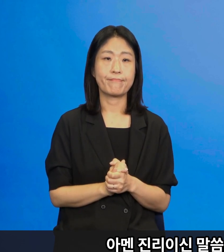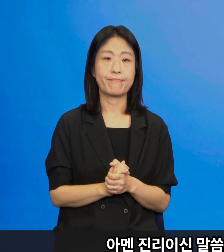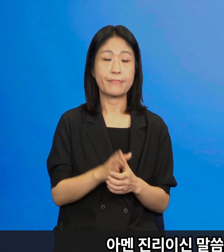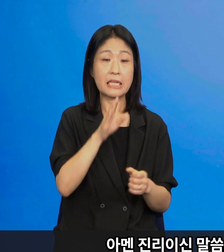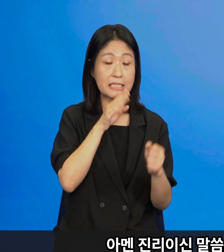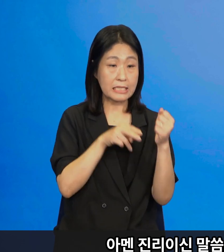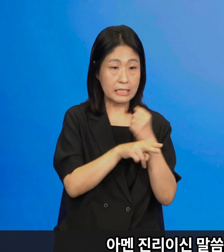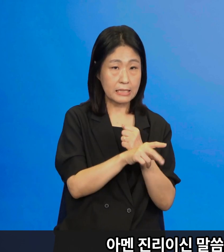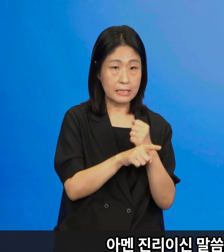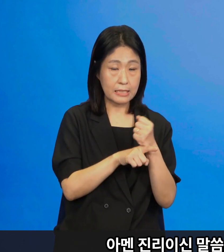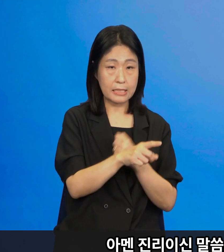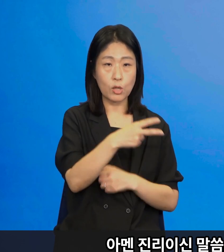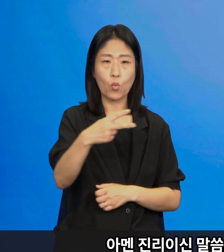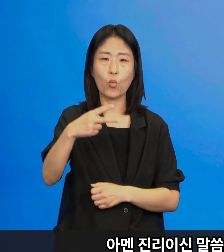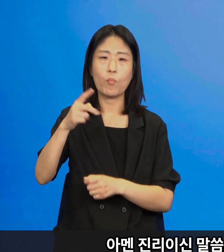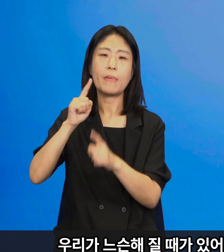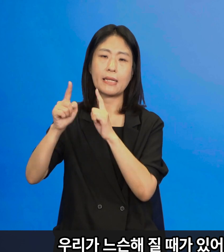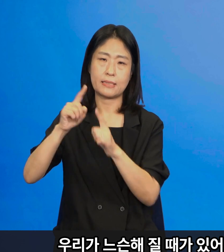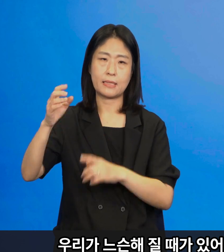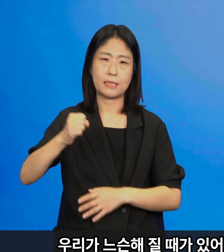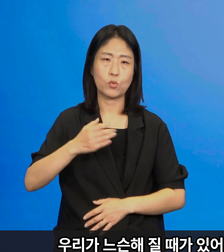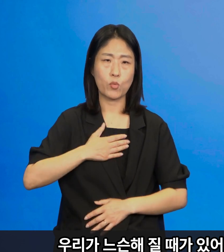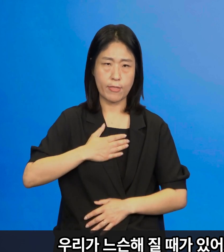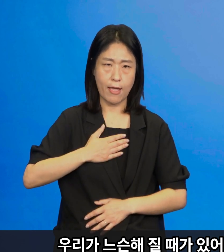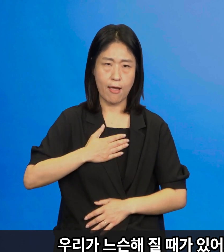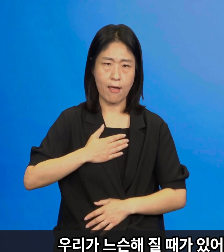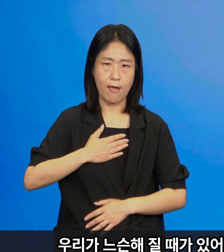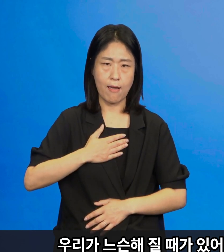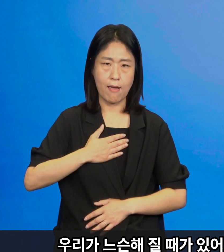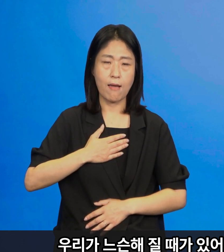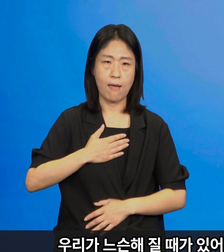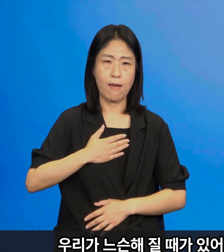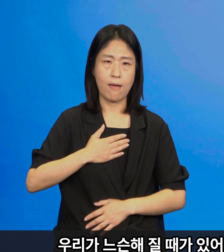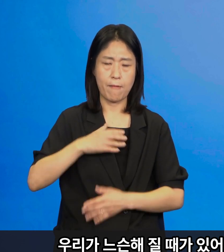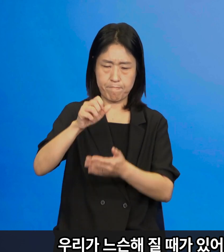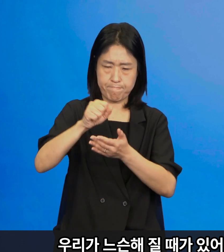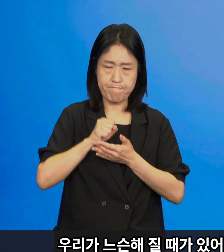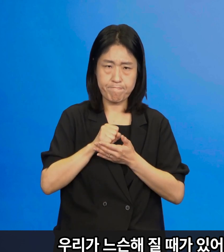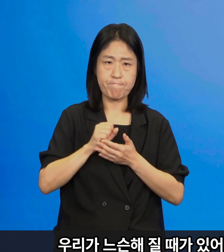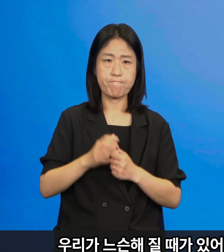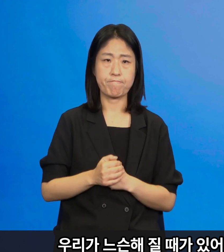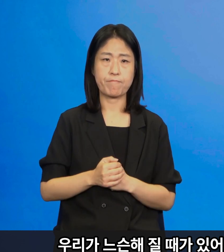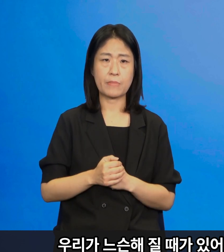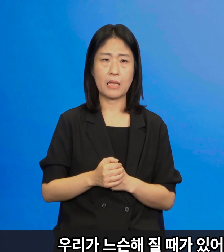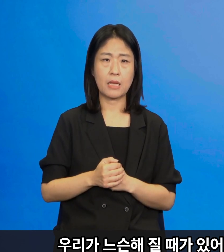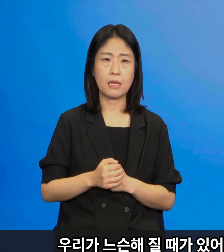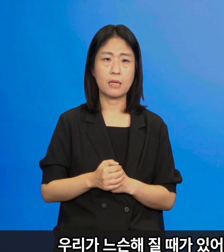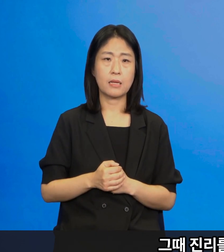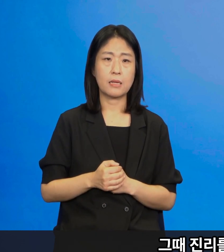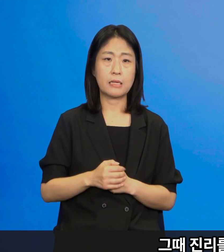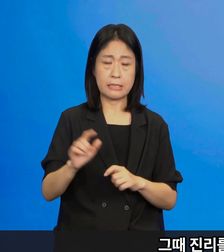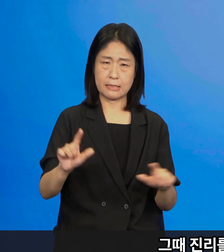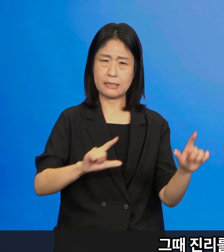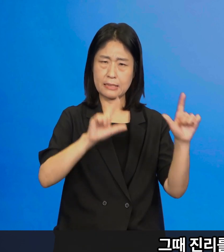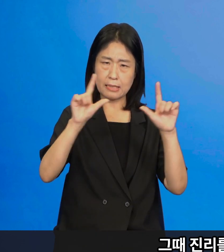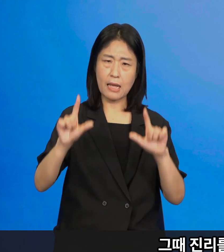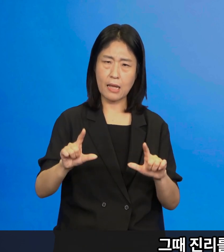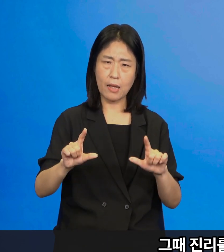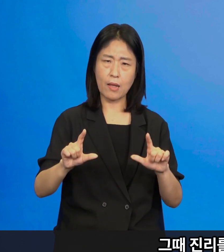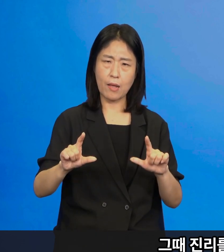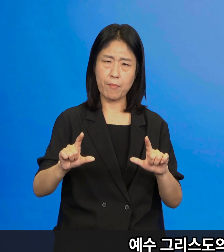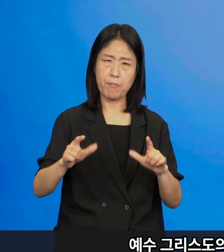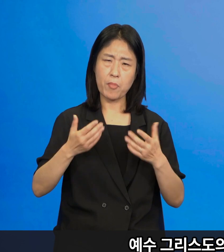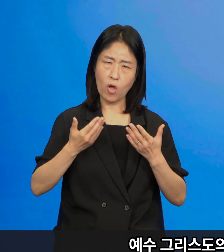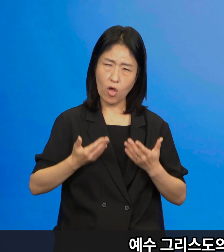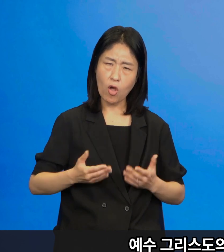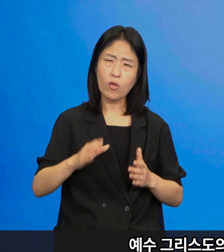진리이신 말씀으로 우리를 잡는 겁니다. 우리가 느슨해질 때가 있어요. 삶이 느슨해질 때가 있습니다. 그때 진리로 붙드는